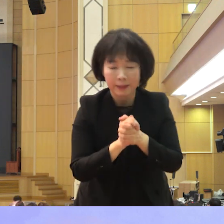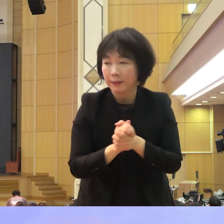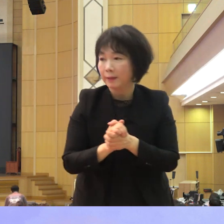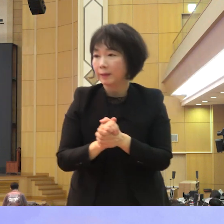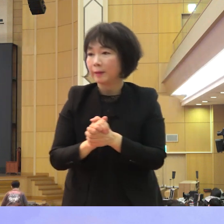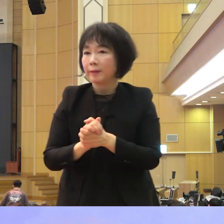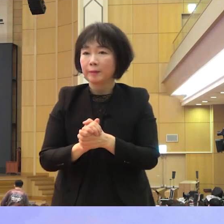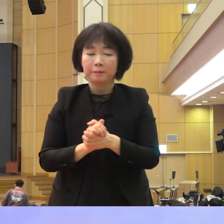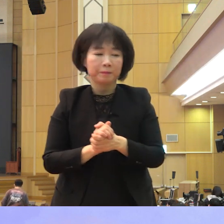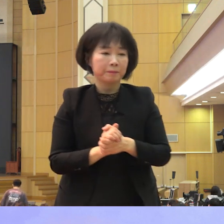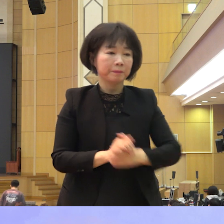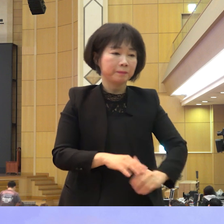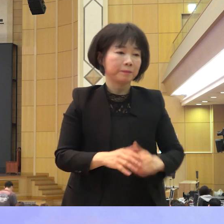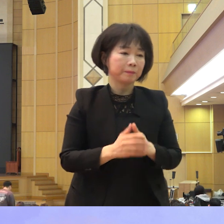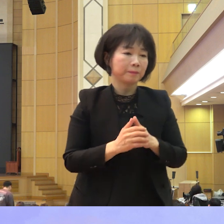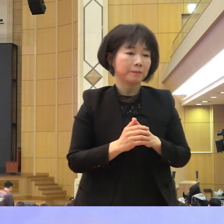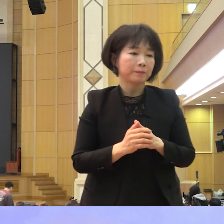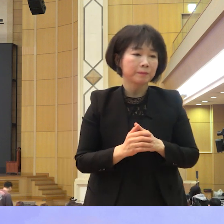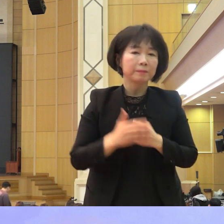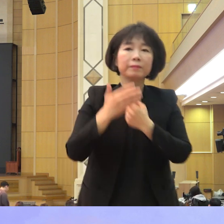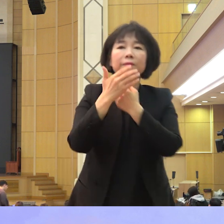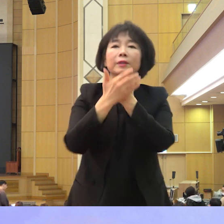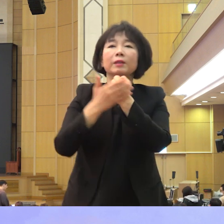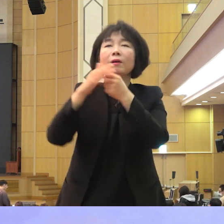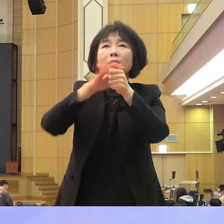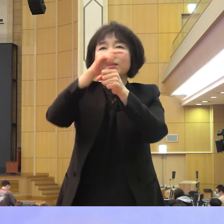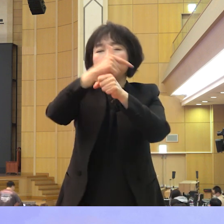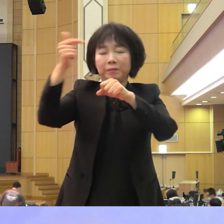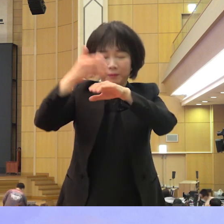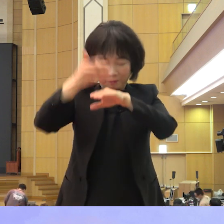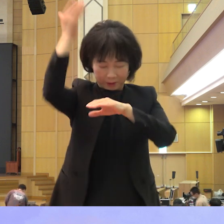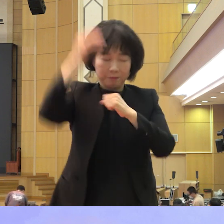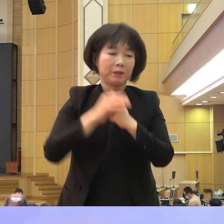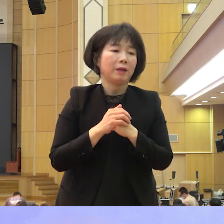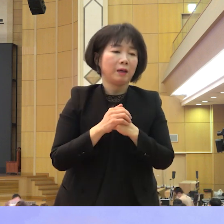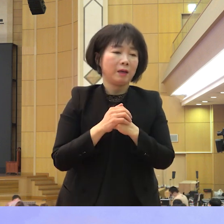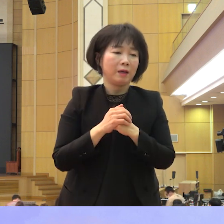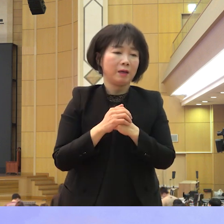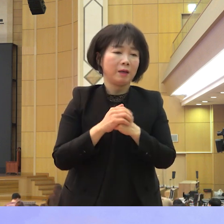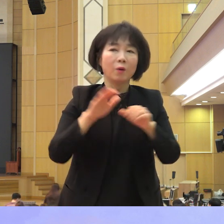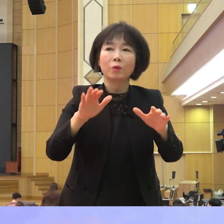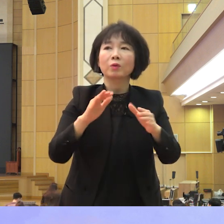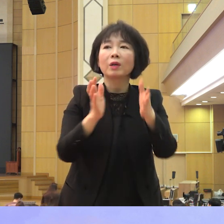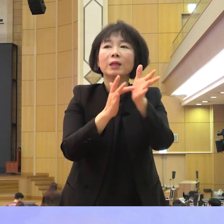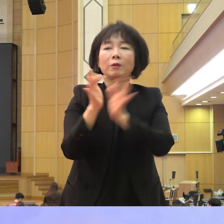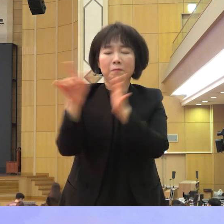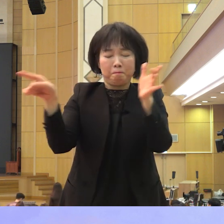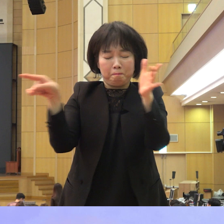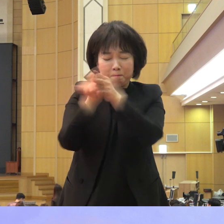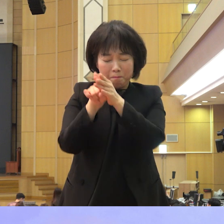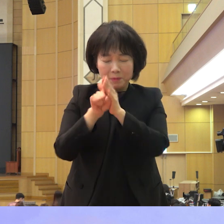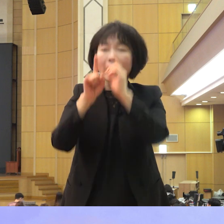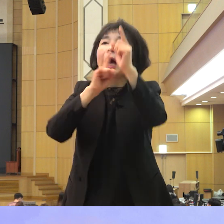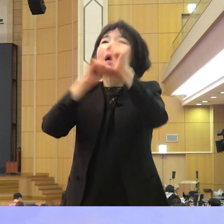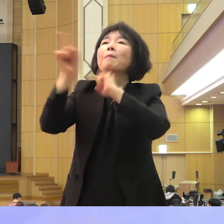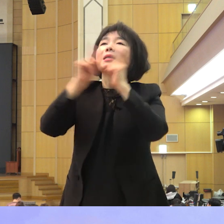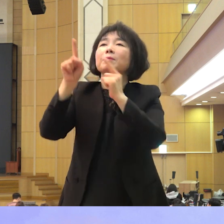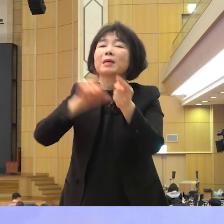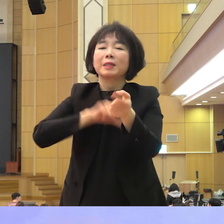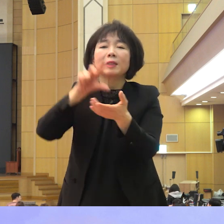하나님 아버지요, 은혜와 사랑을 진심으로 감사드립니다. 오늘은 믿음의 말씀이라고